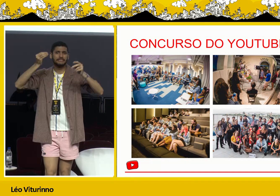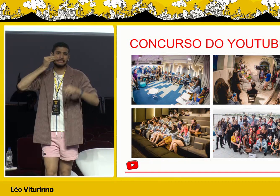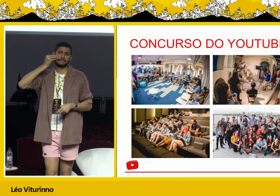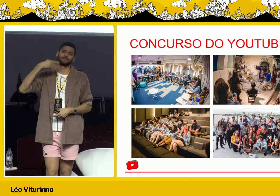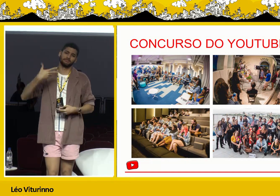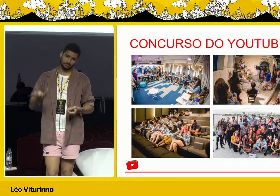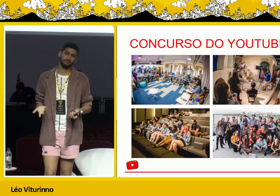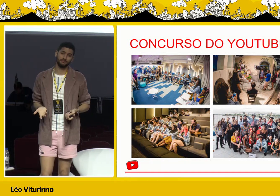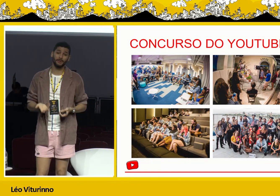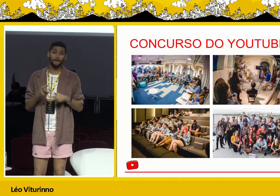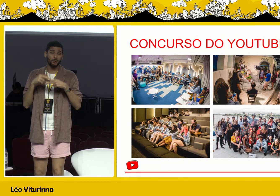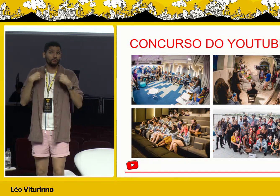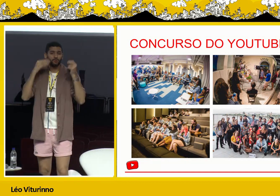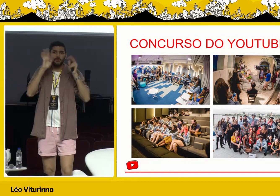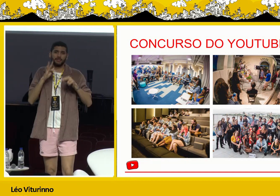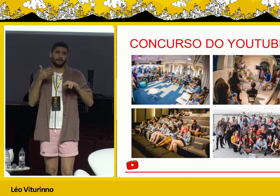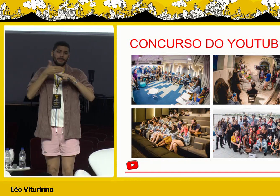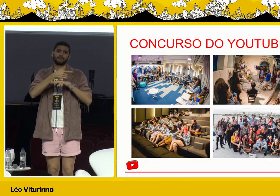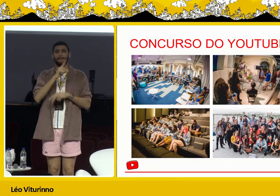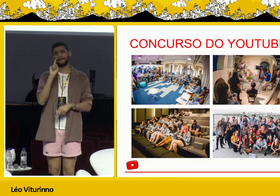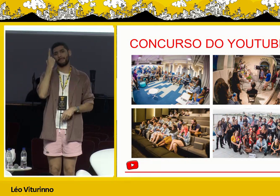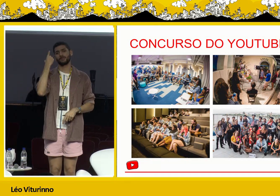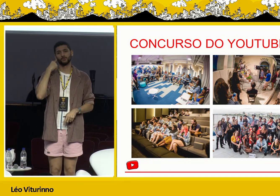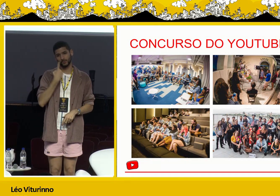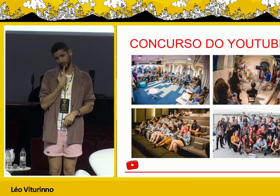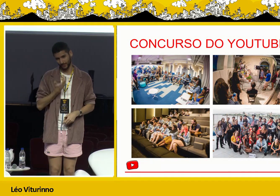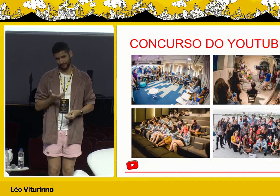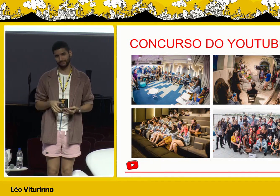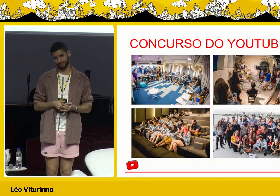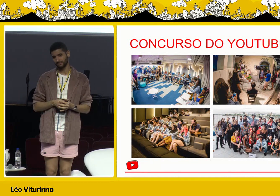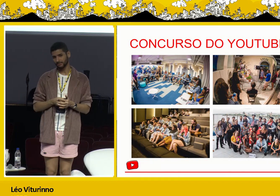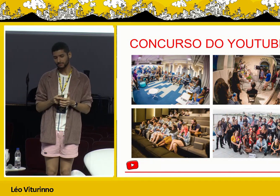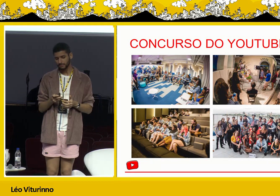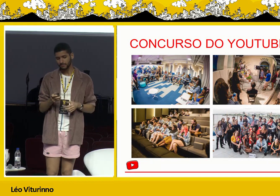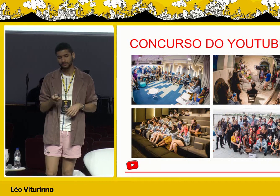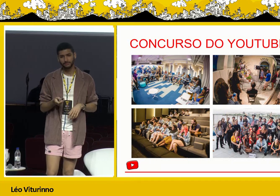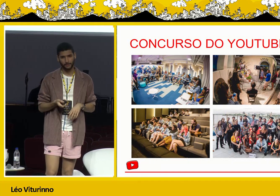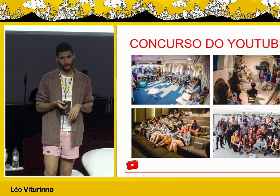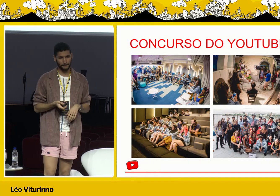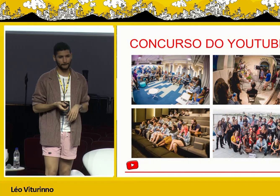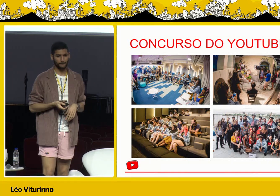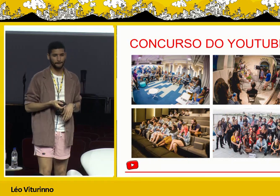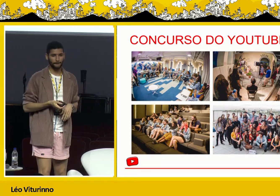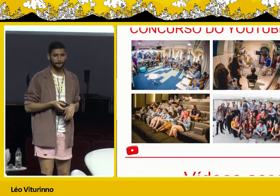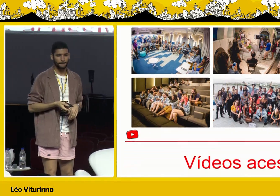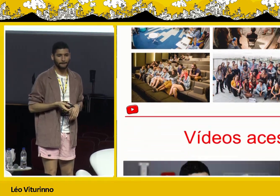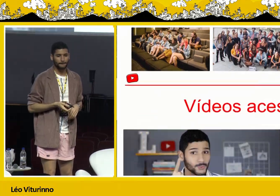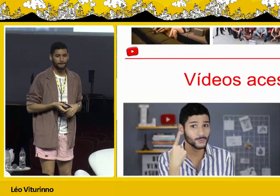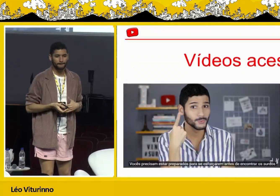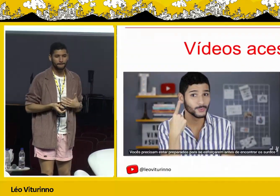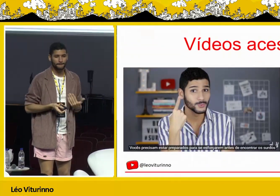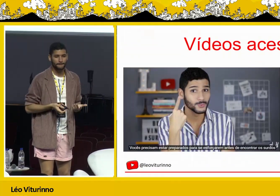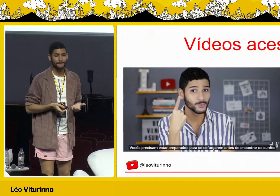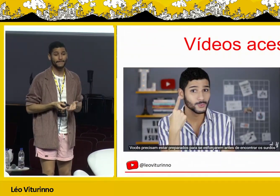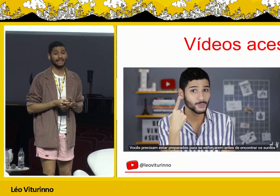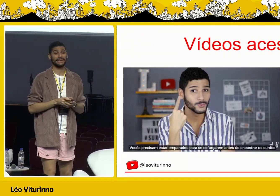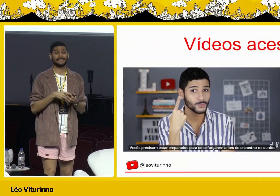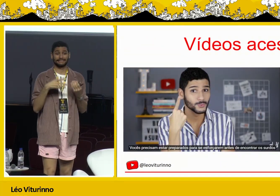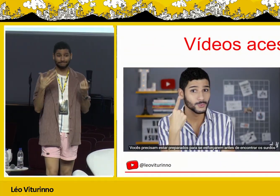sua capacidade de avançar sempre e eu fiquei muito feliz de participar desse evento como o primeiro surdo